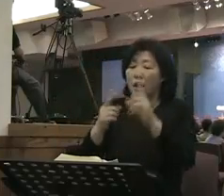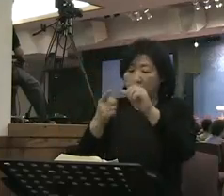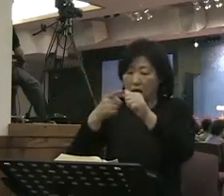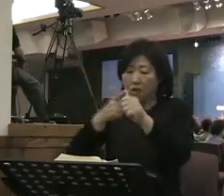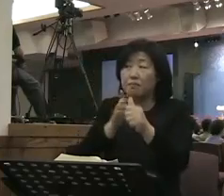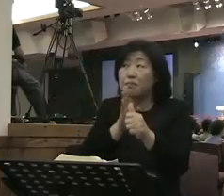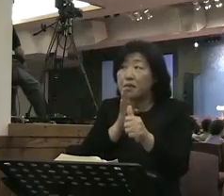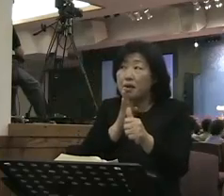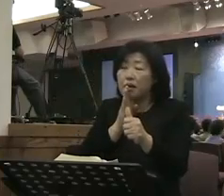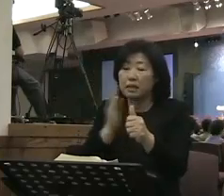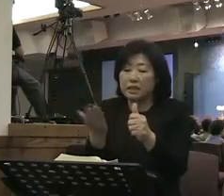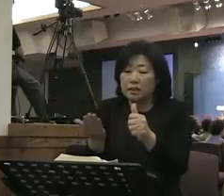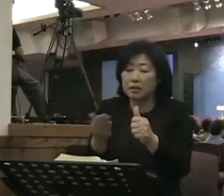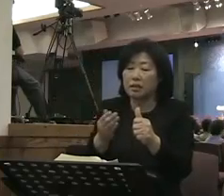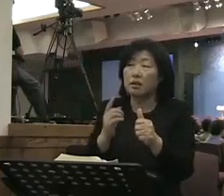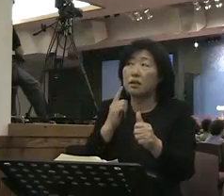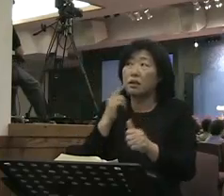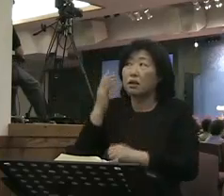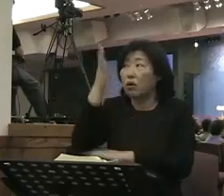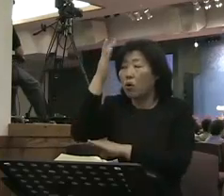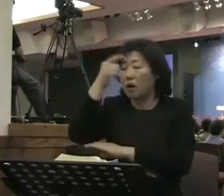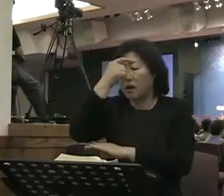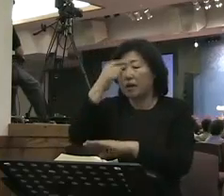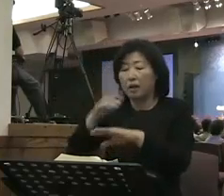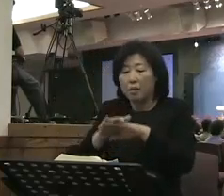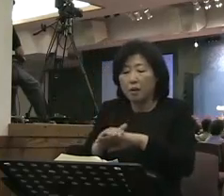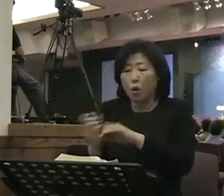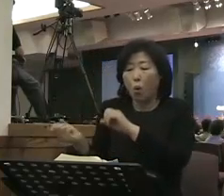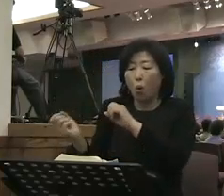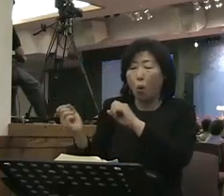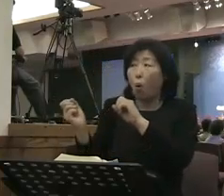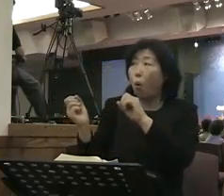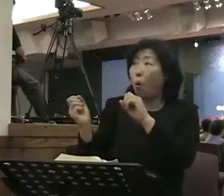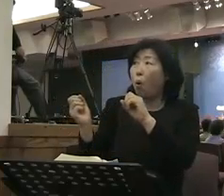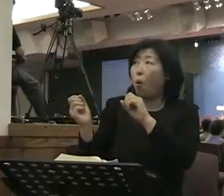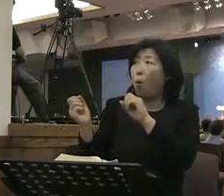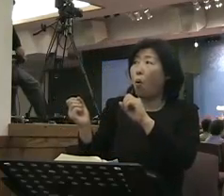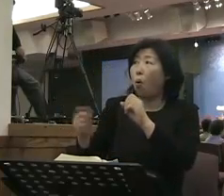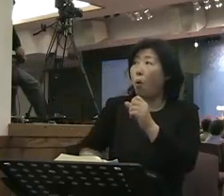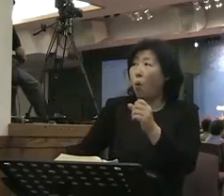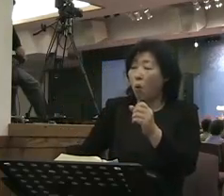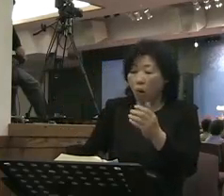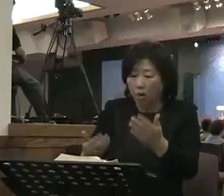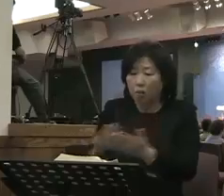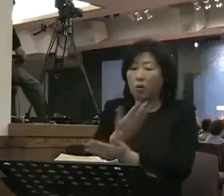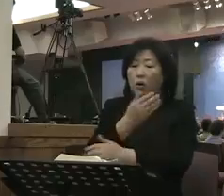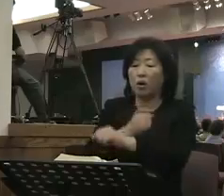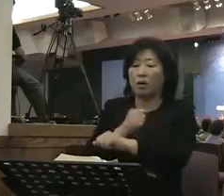있다. 영광의 예배를 회복해야 한다. 영광의 예배를 회복해야 한다.